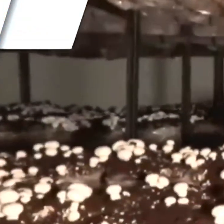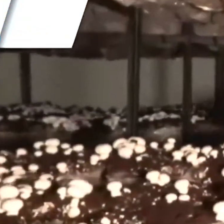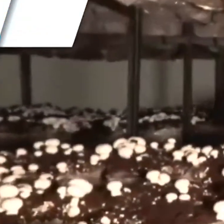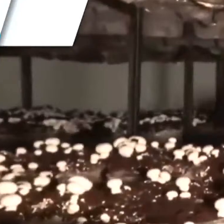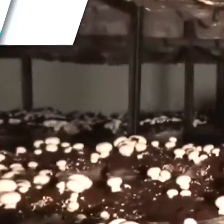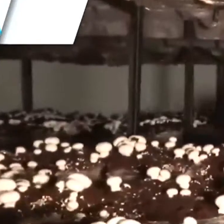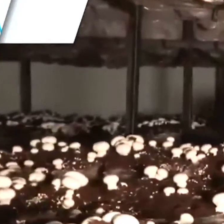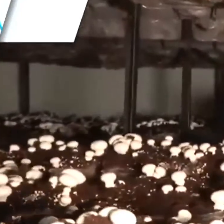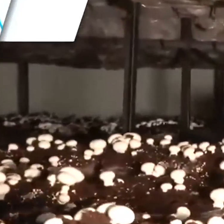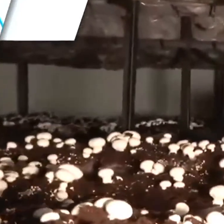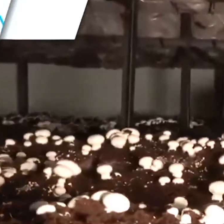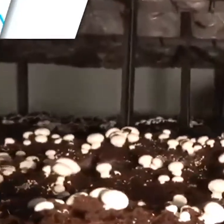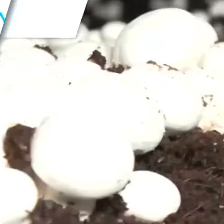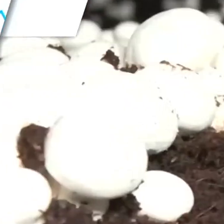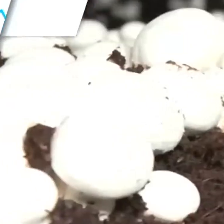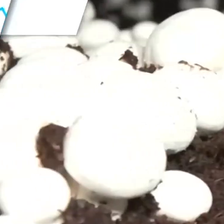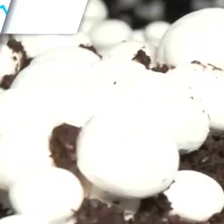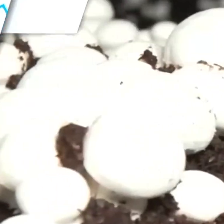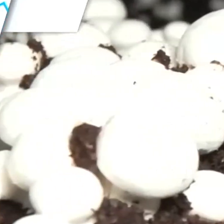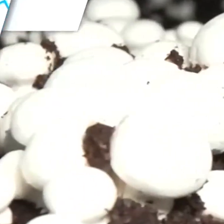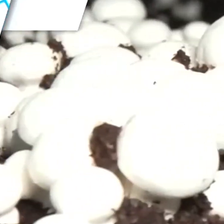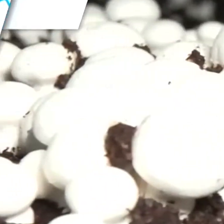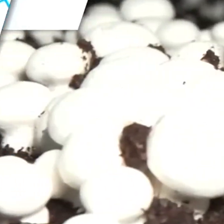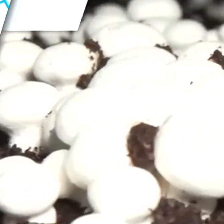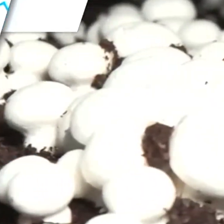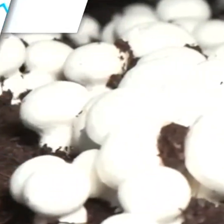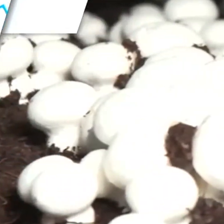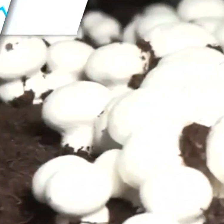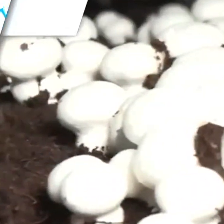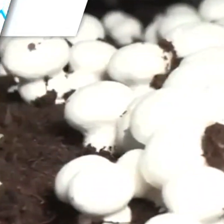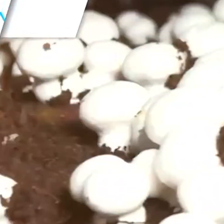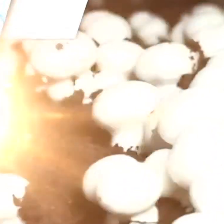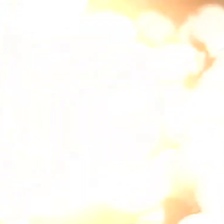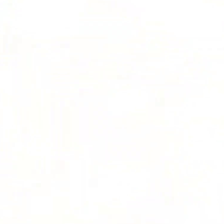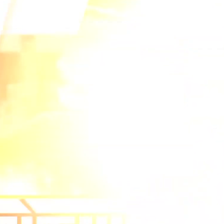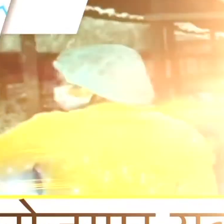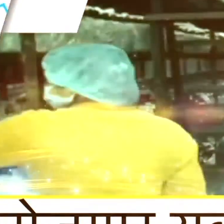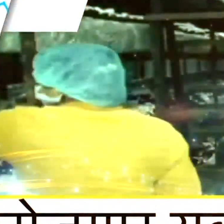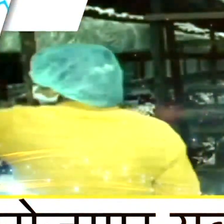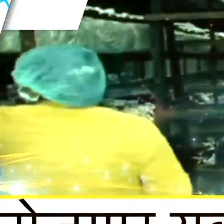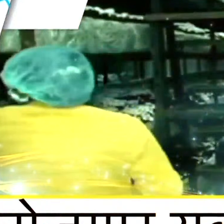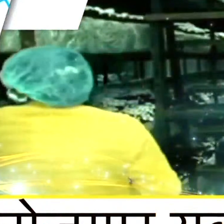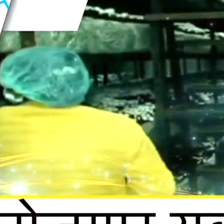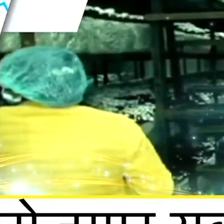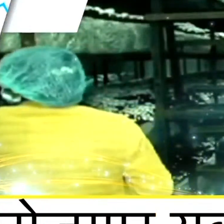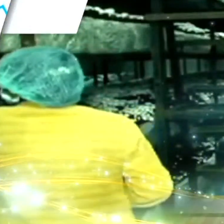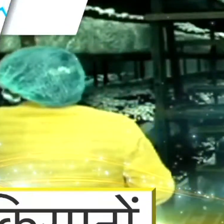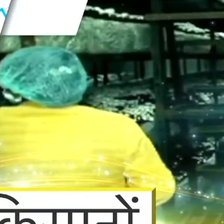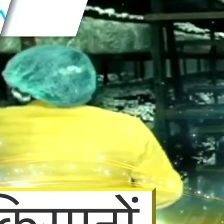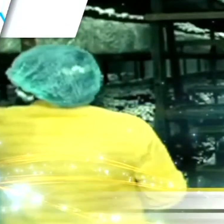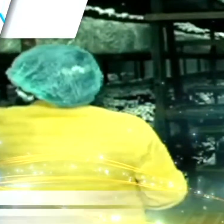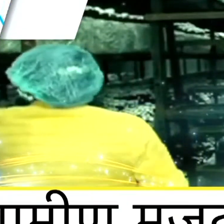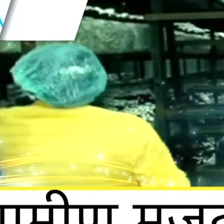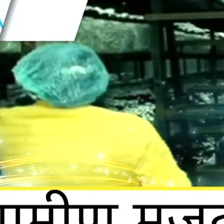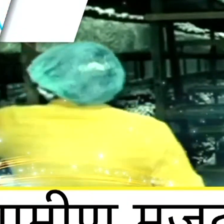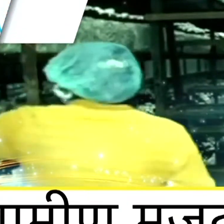है। कुछ ही सालों में भारत में मशरूम उत्पादन बेरोजगार युवाओं, किसानों, ग्रामीण